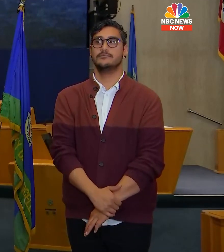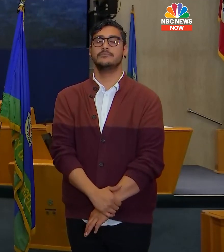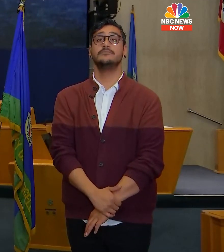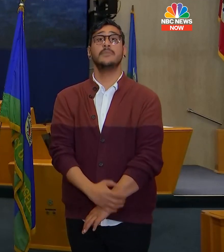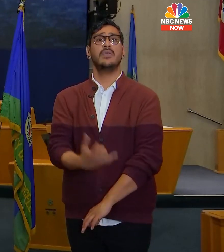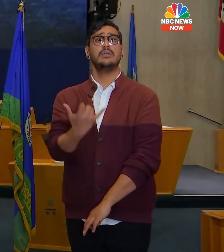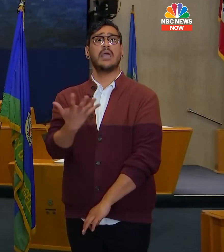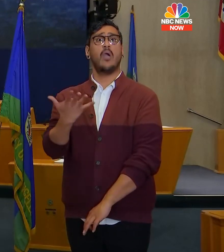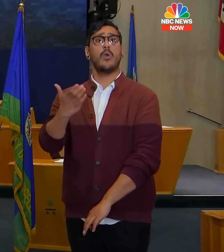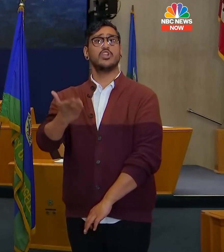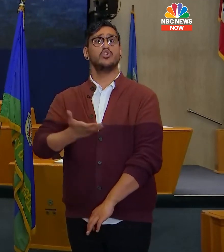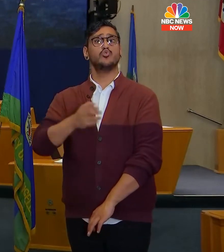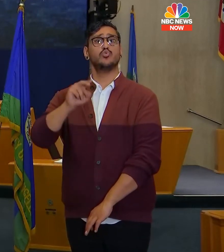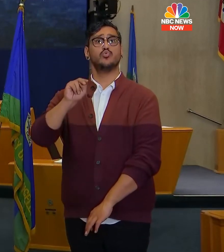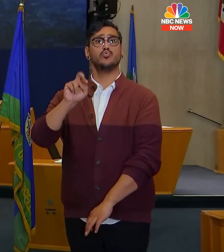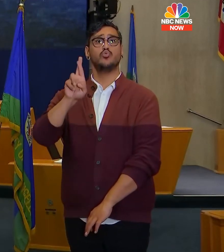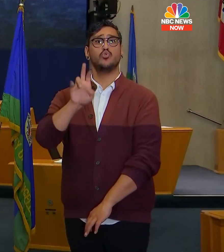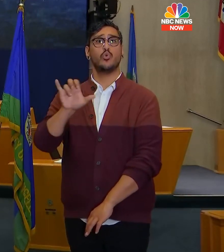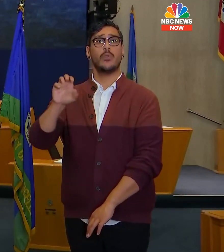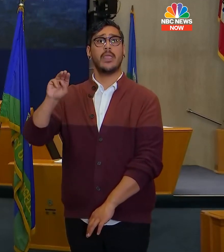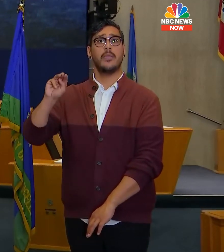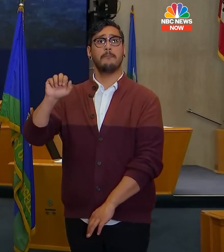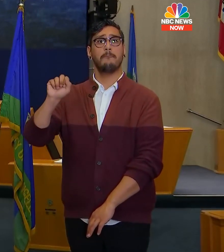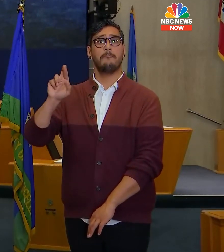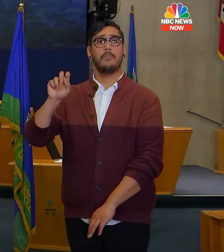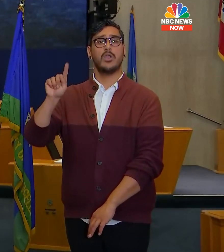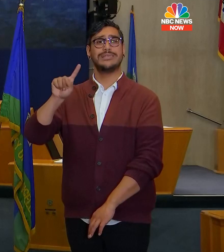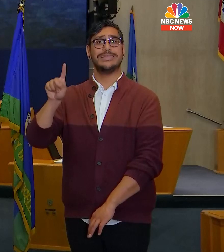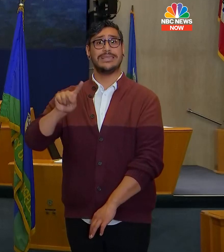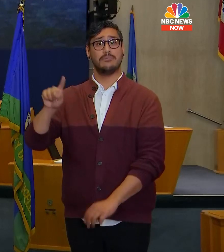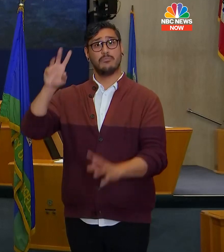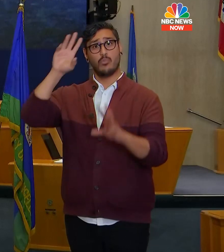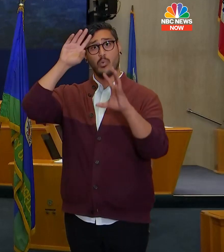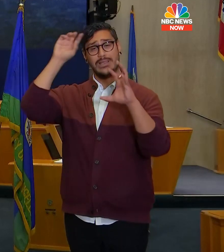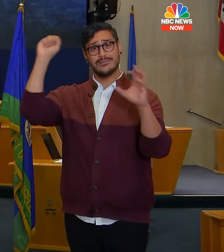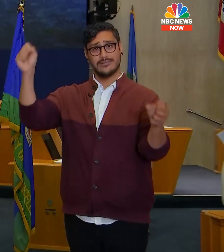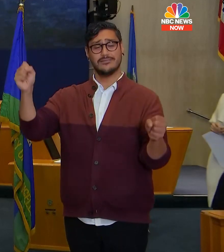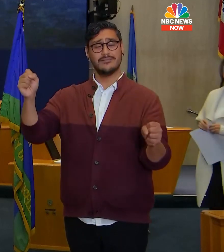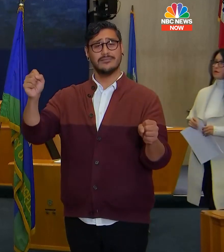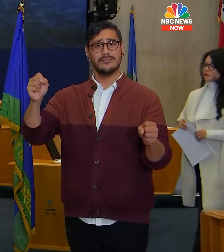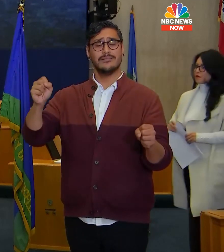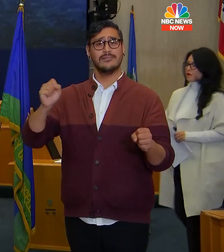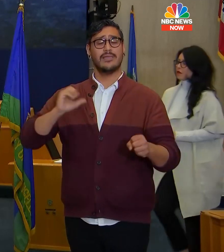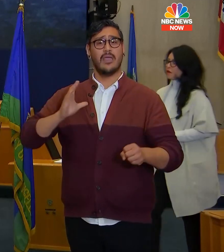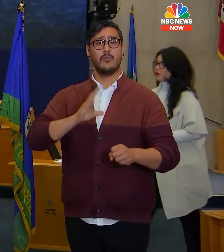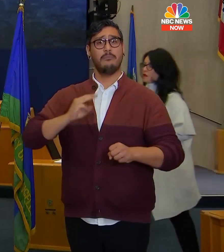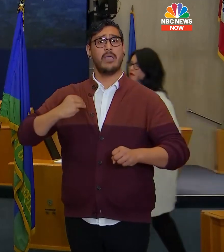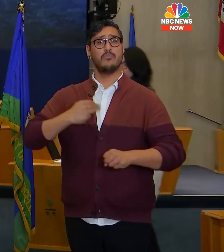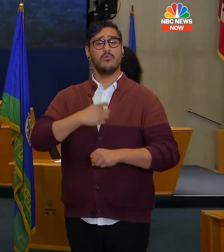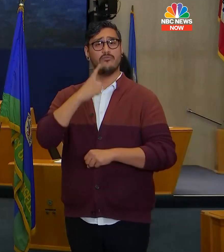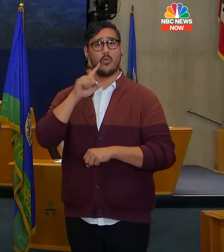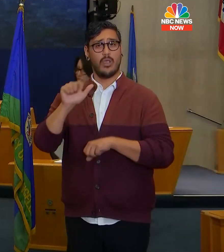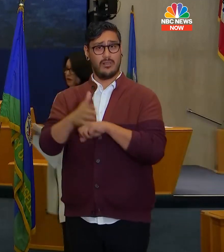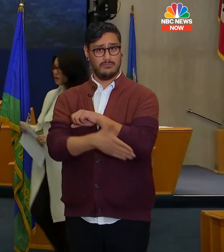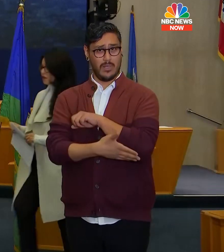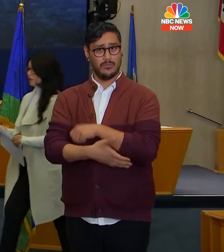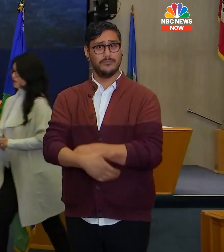Ahora quiero introducir a Nuri Martínez, que es la presidenta de la Asamblea Municipal de la Ciudad de Los